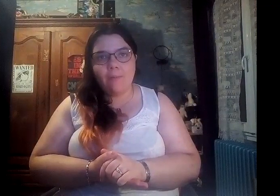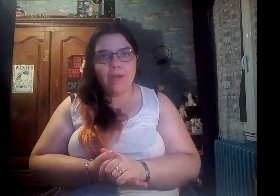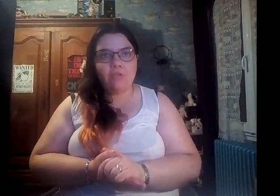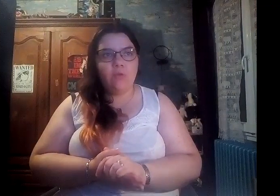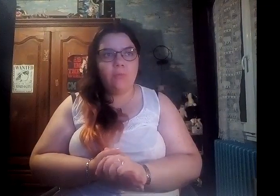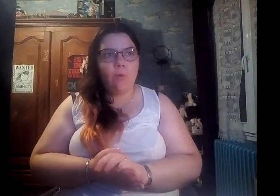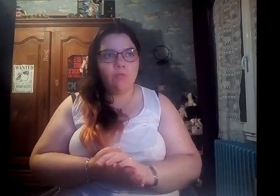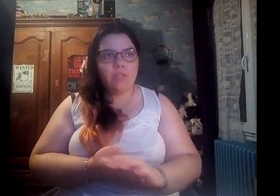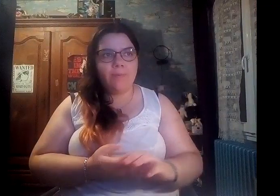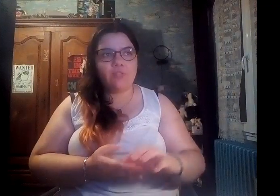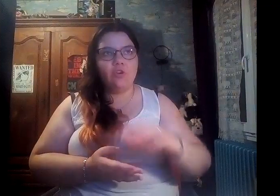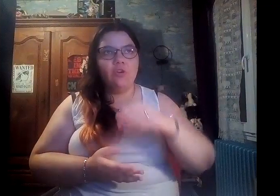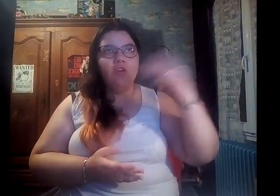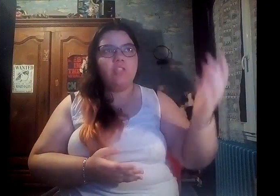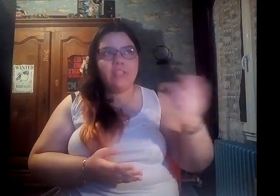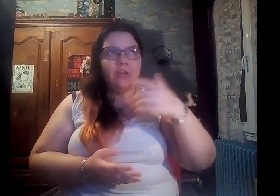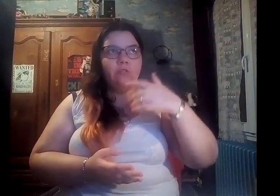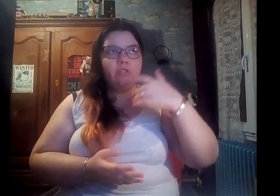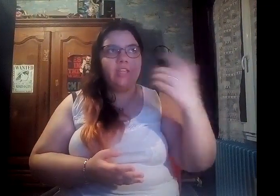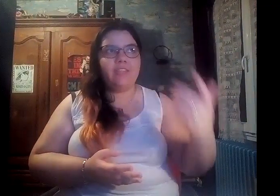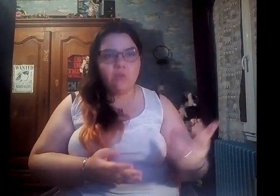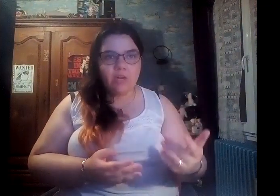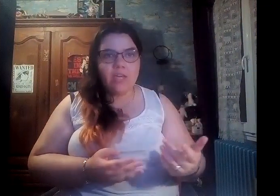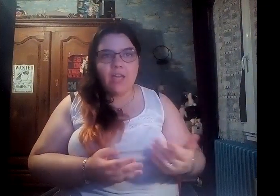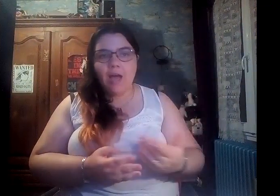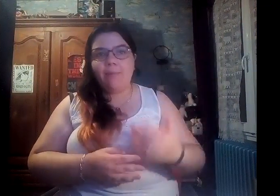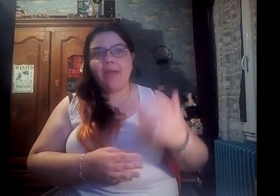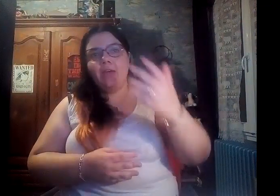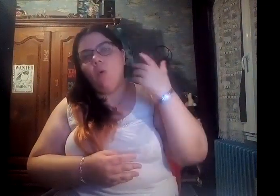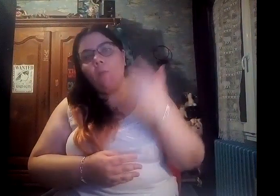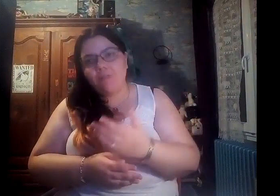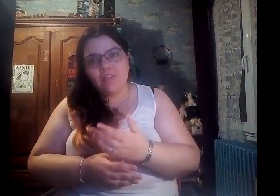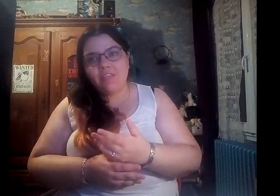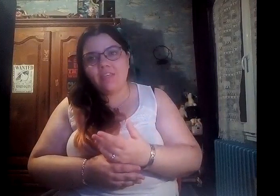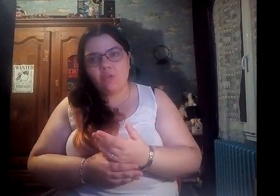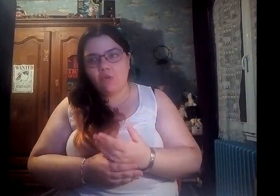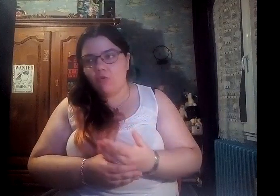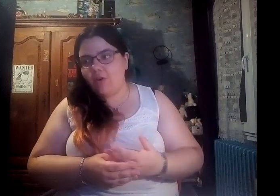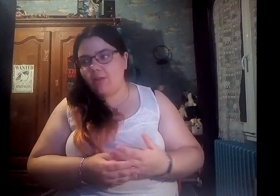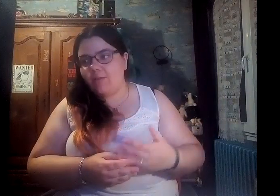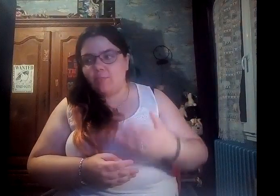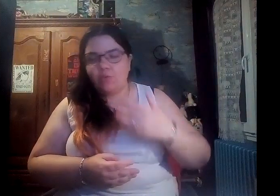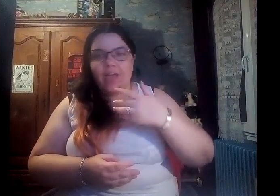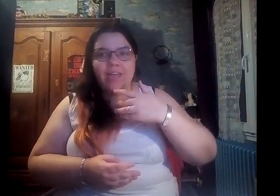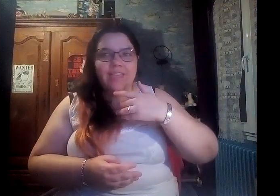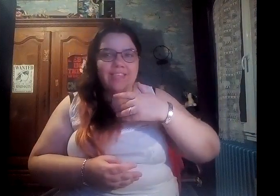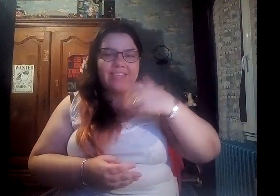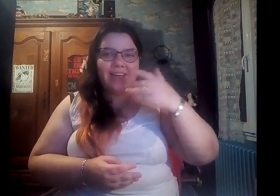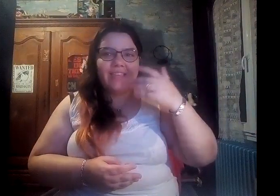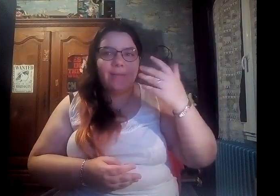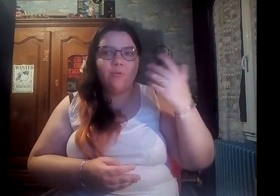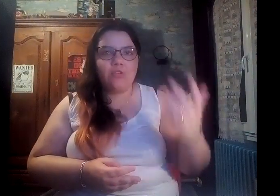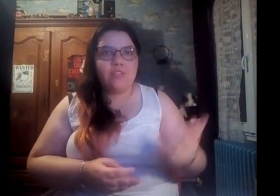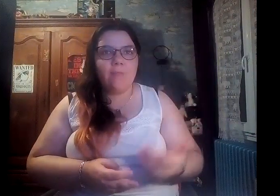croyais pas je voulais proposer parce que c'était au stade théorique après on m'avait dit que les bouquins étaient très très potentiellement